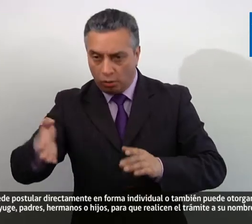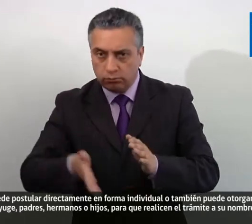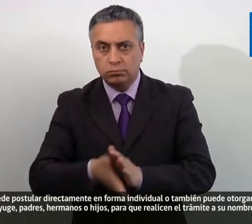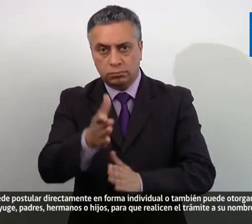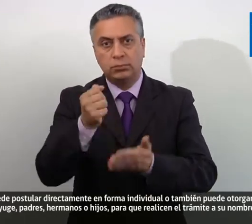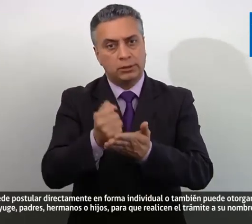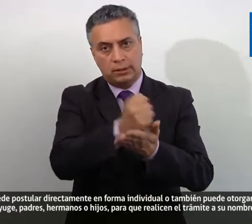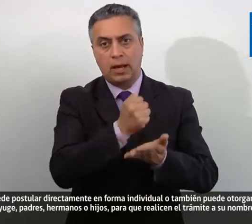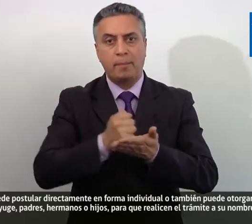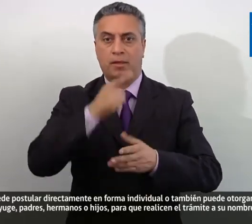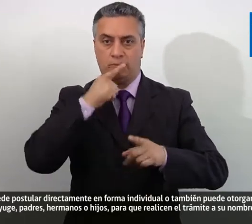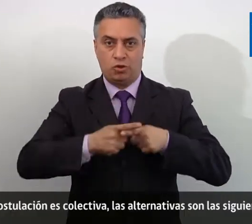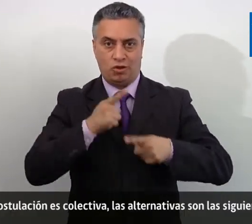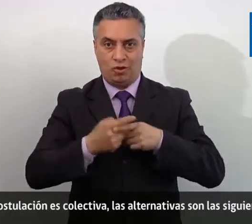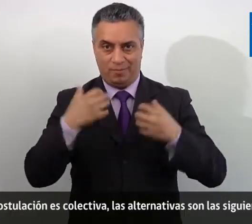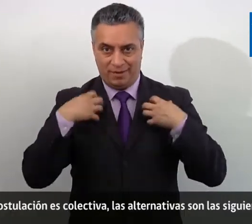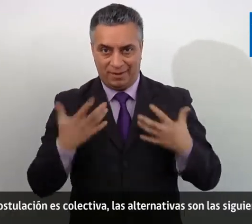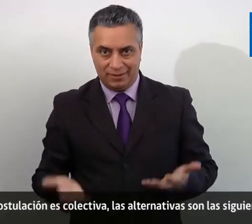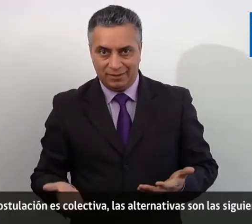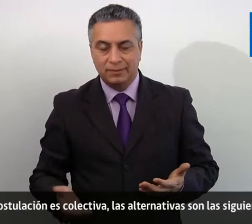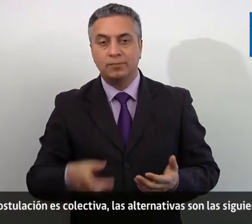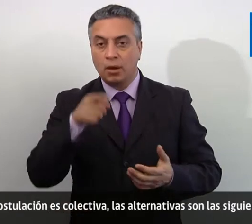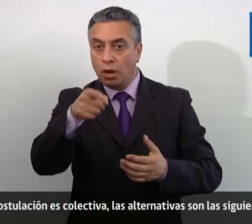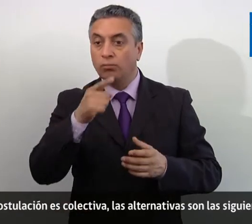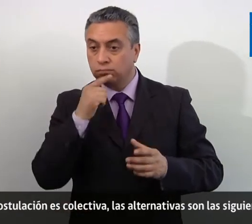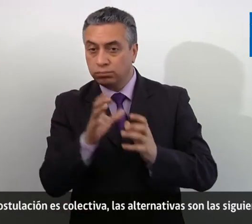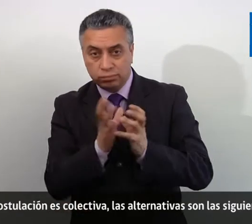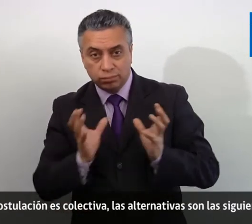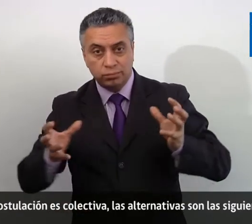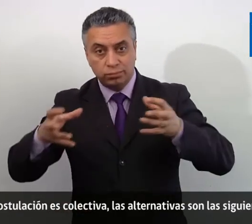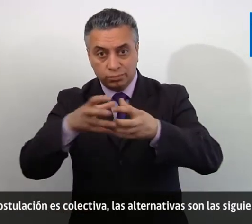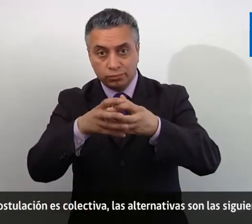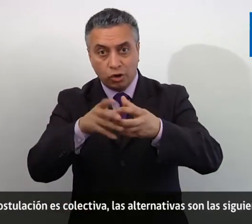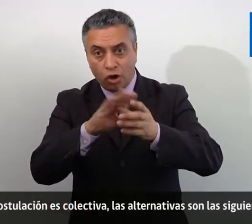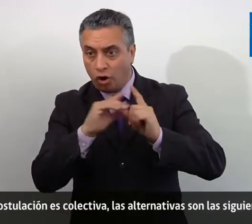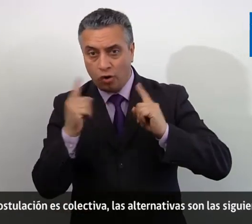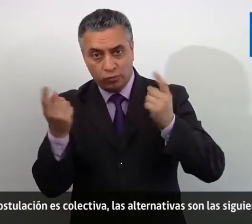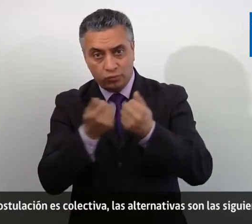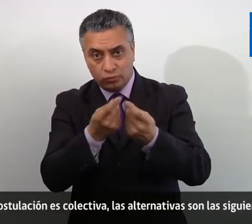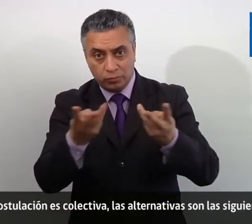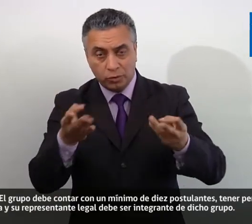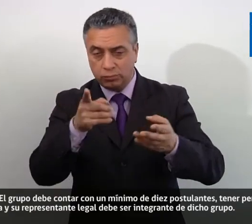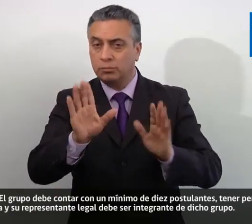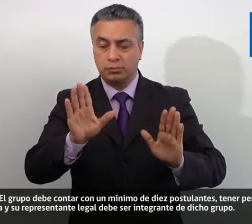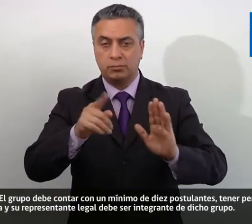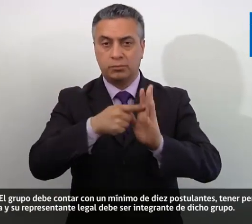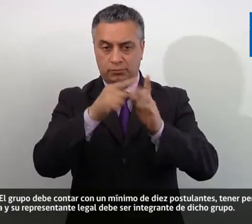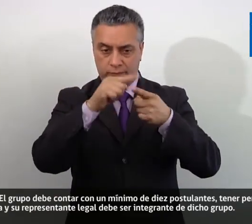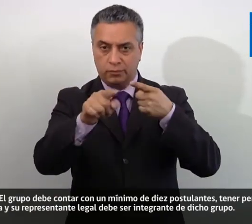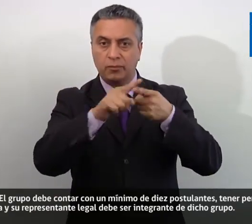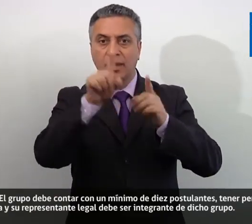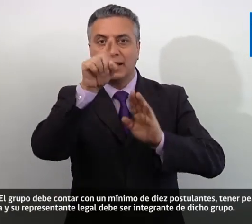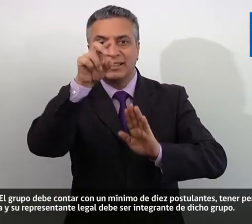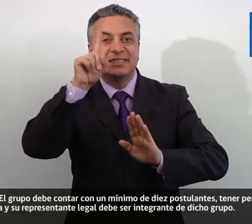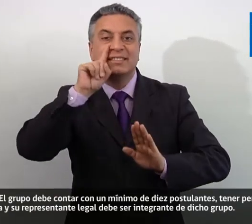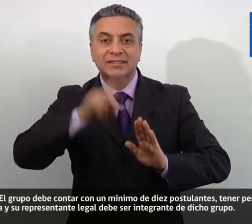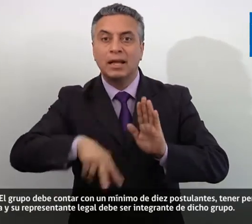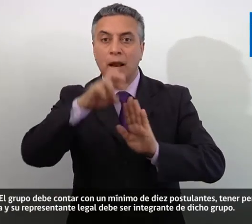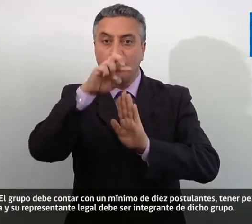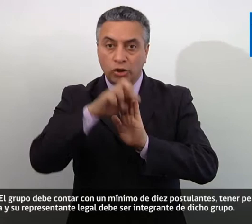el trámite a su nombre. Si la postulación es colectiva, las alternativas son las siguientes. Sin proyecto, el grupo debe contar con un